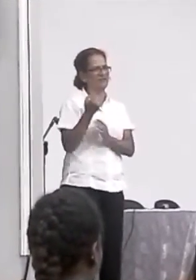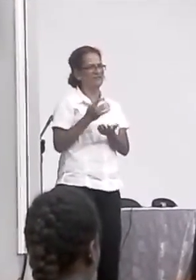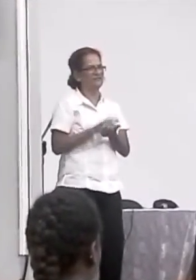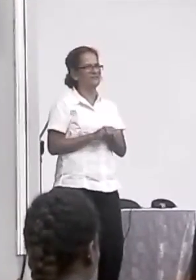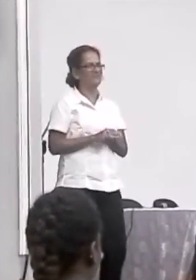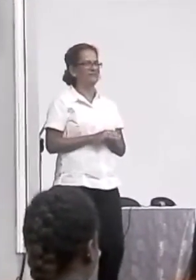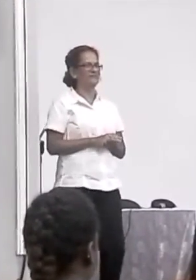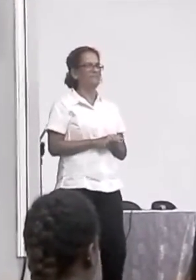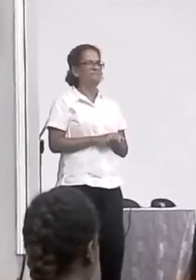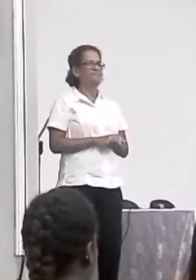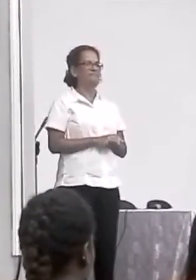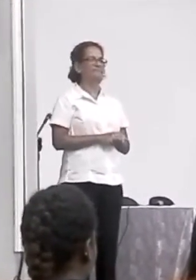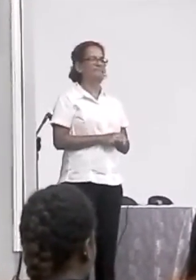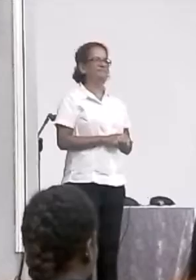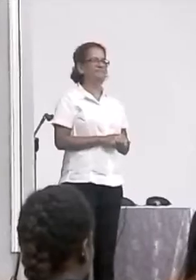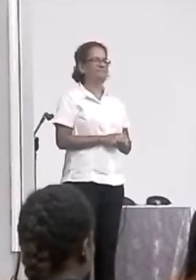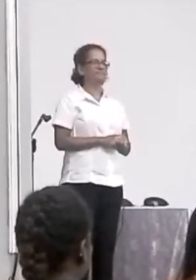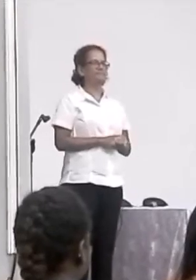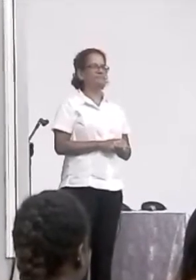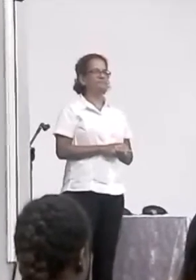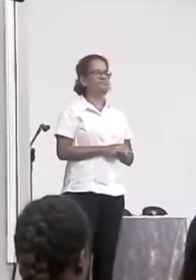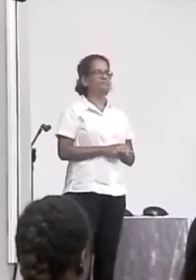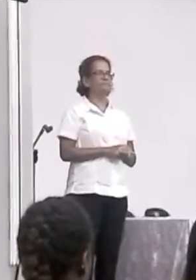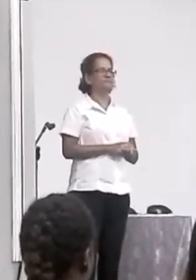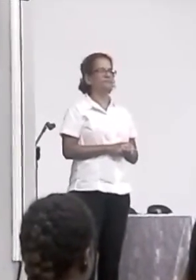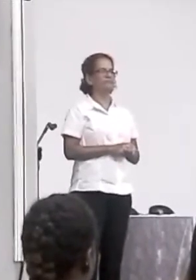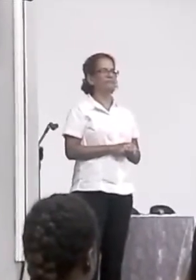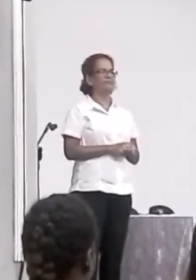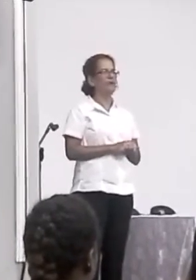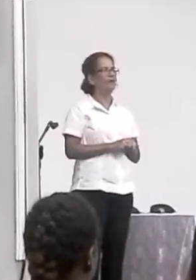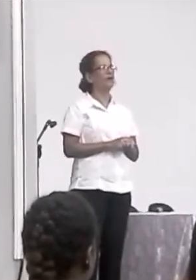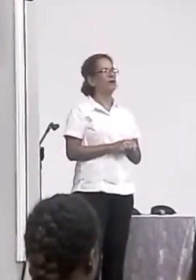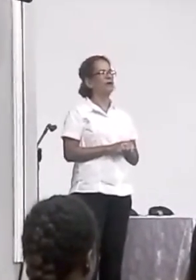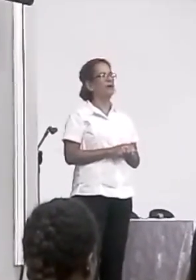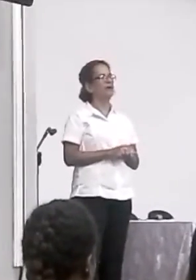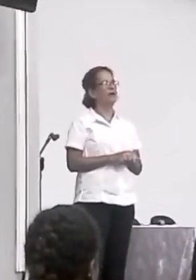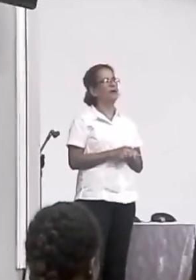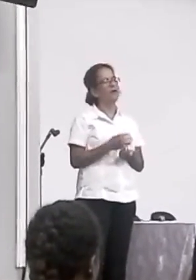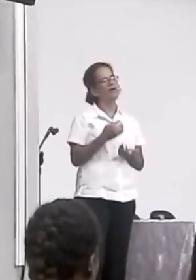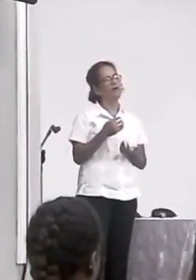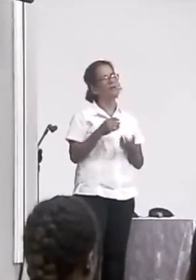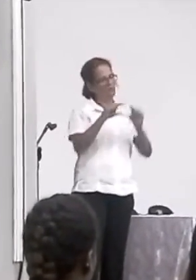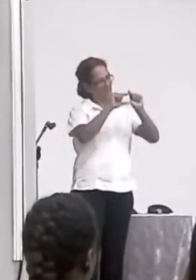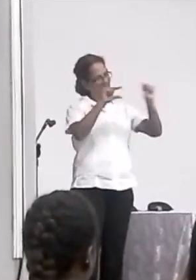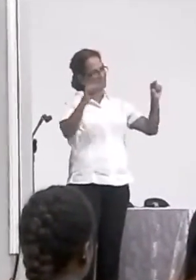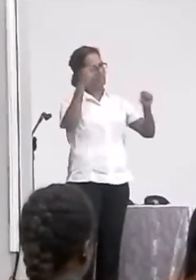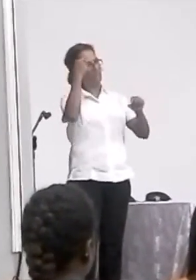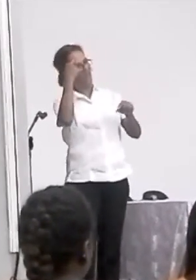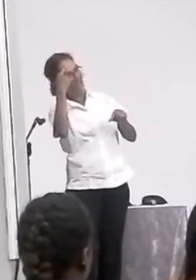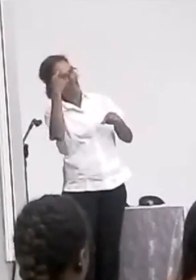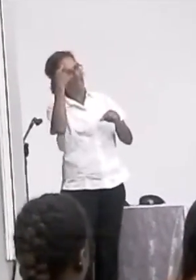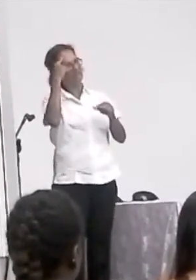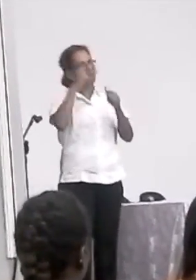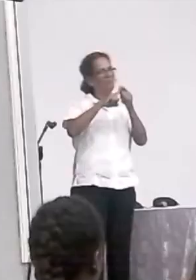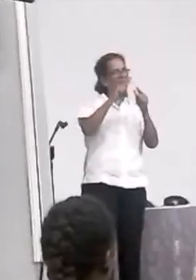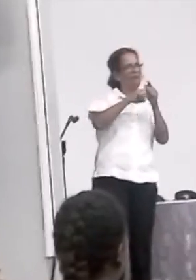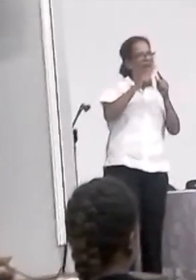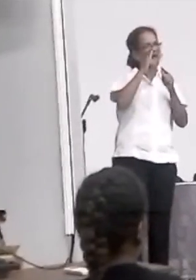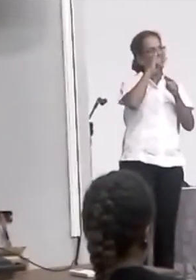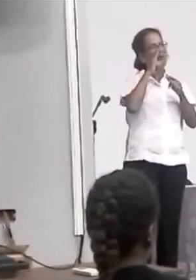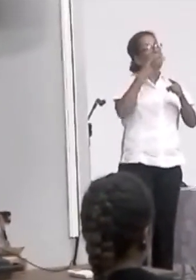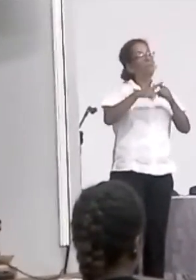Machado. Mas, ¿por qué estoy hablando de esto de pensamiento con risco? Porque en la vida